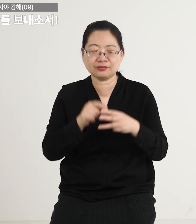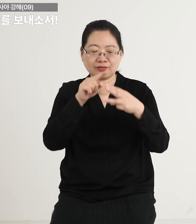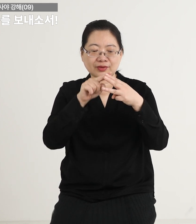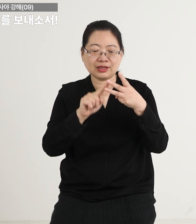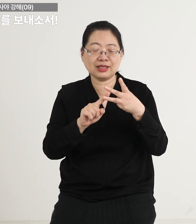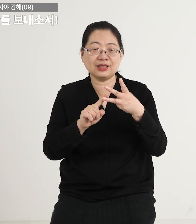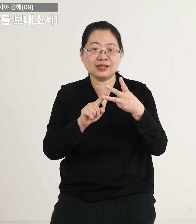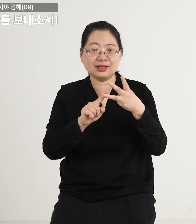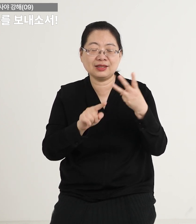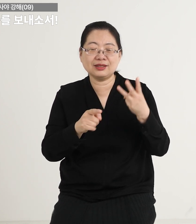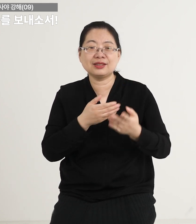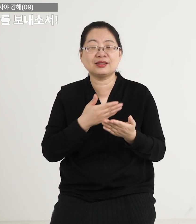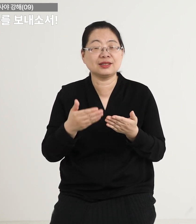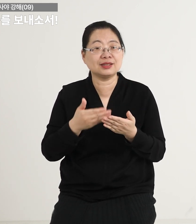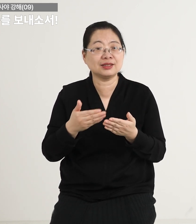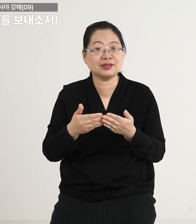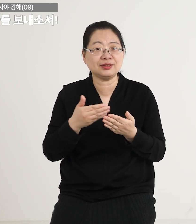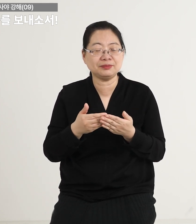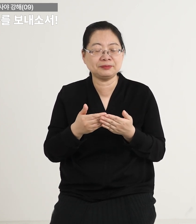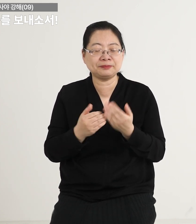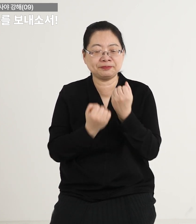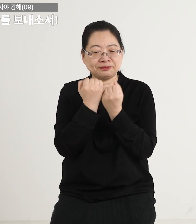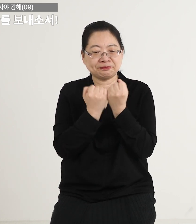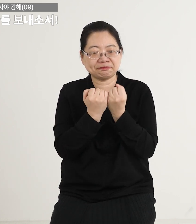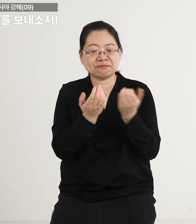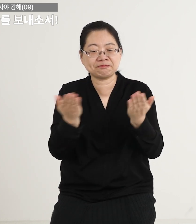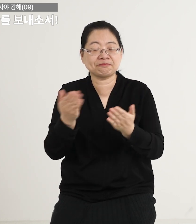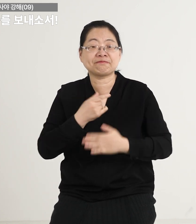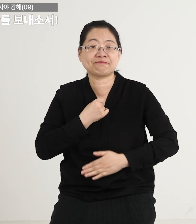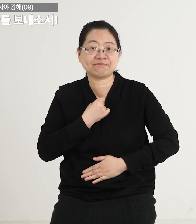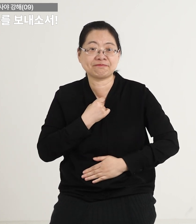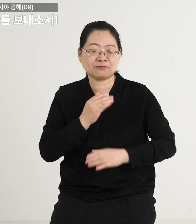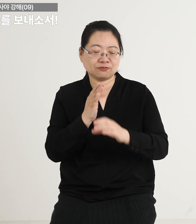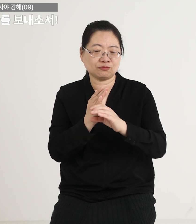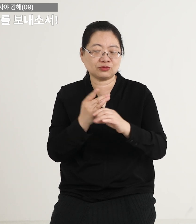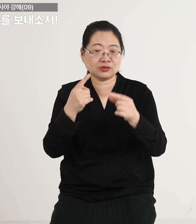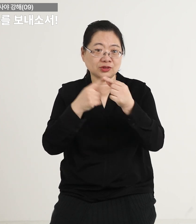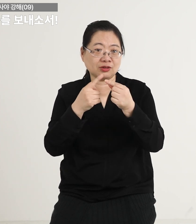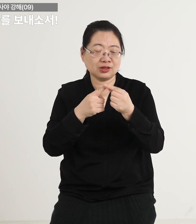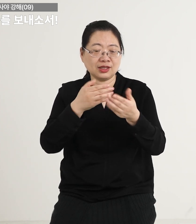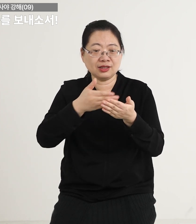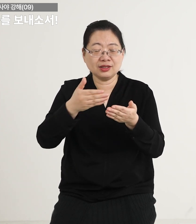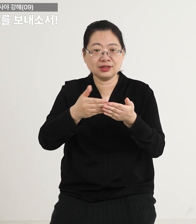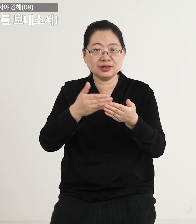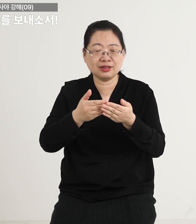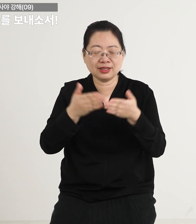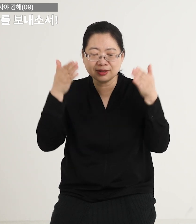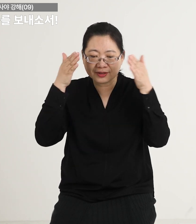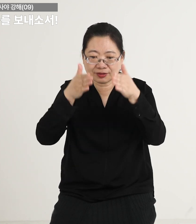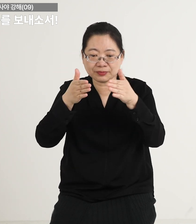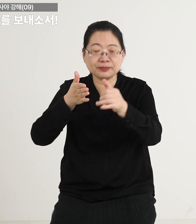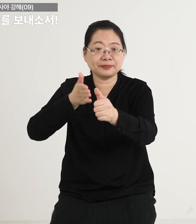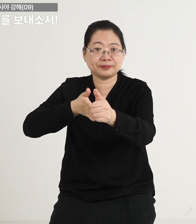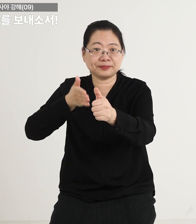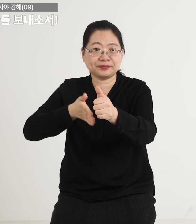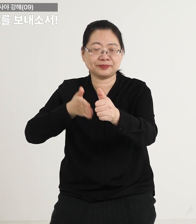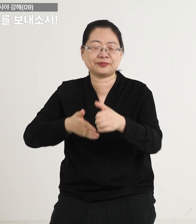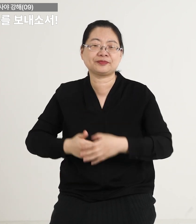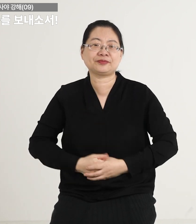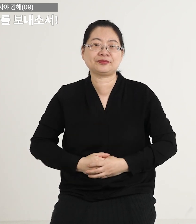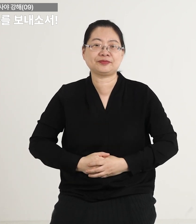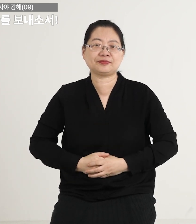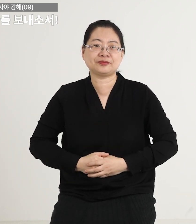가지 그림을 쭉 설명을 할 텐데 그 중에 첫 번째 그림에 좀 집중하려고